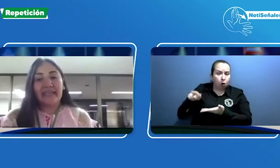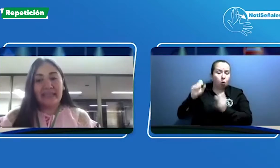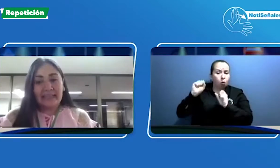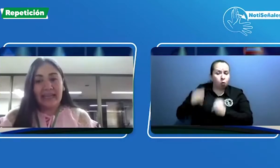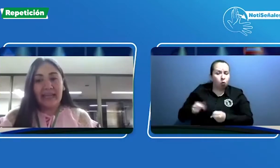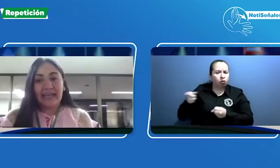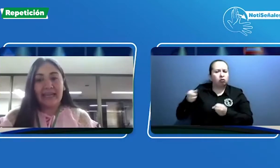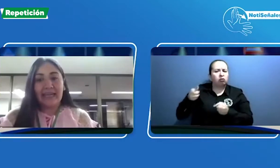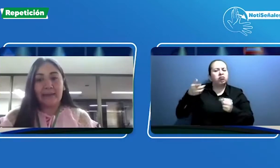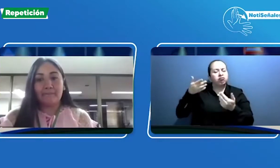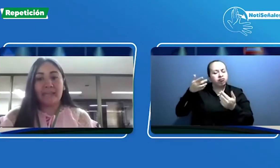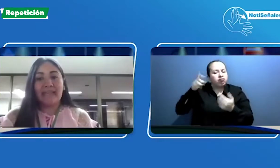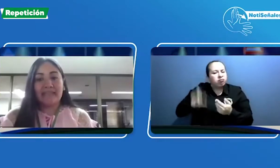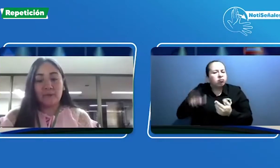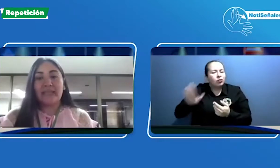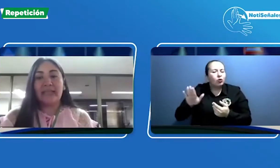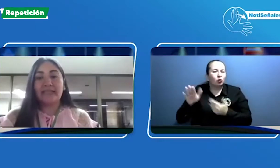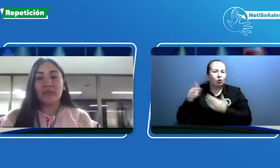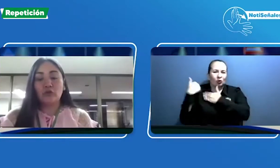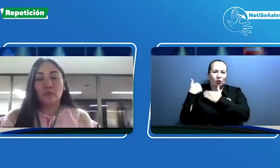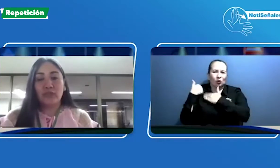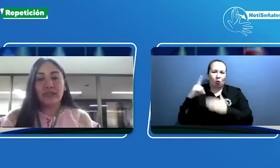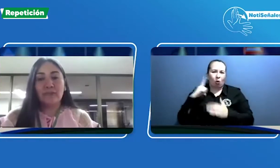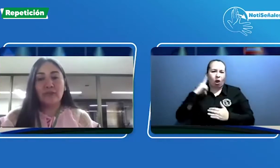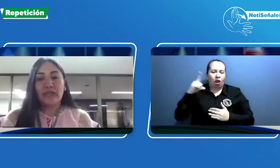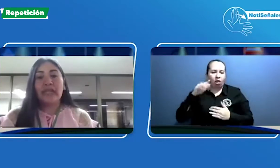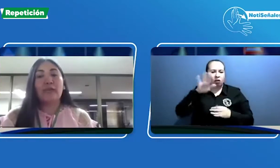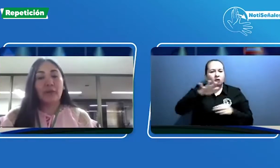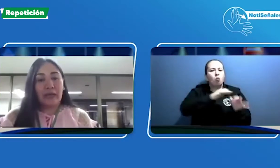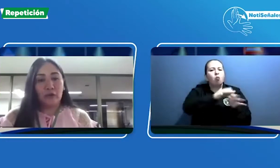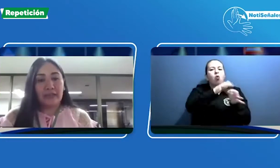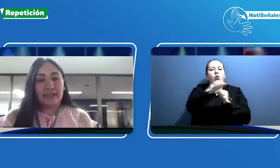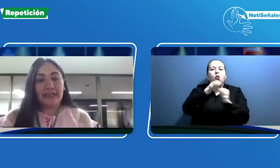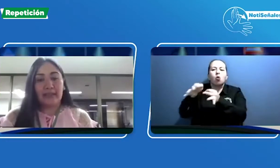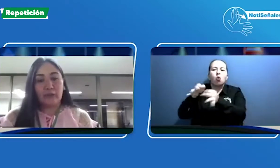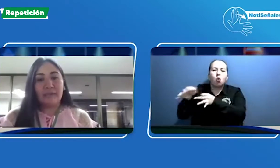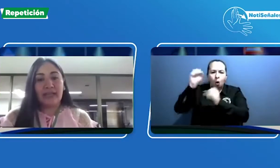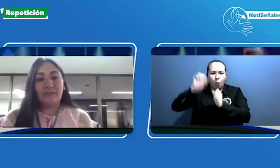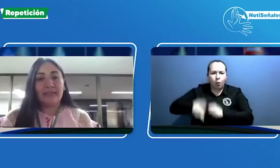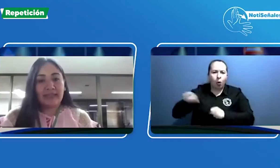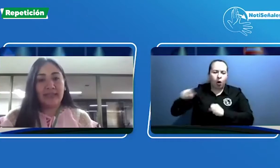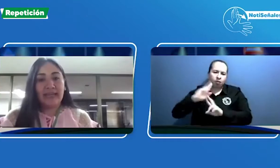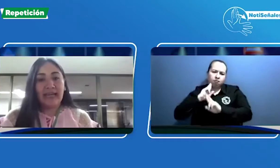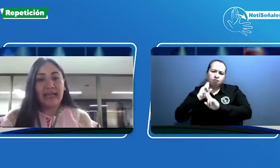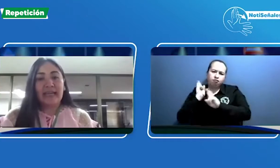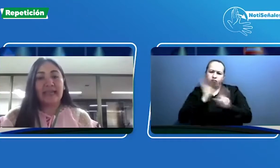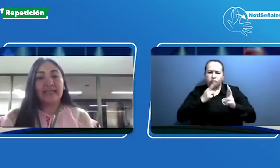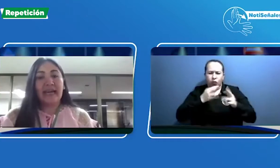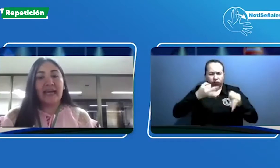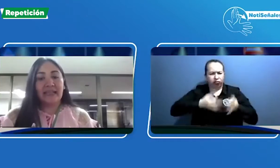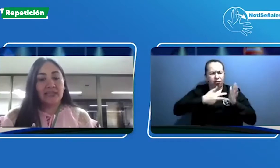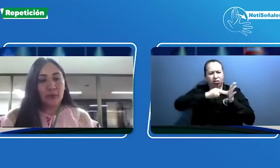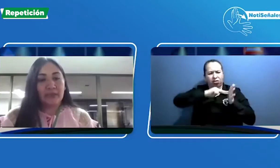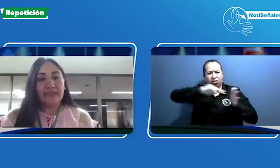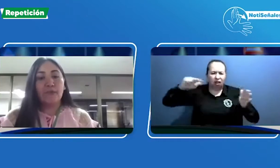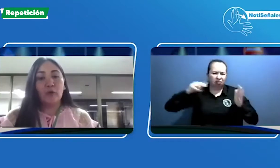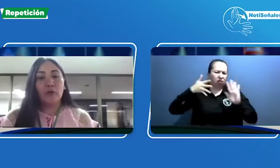quien lidera estos enlaces con los municipios y pueda contestar de una manera más técnica esta